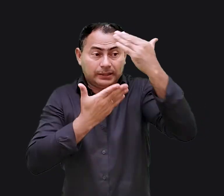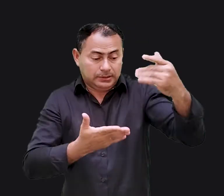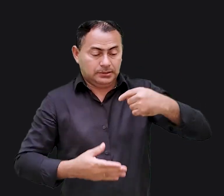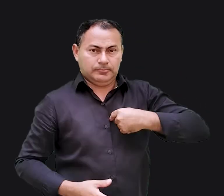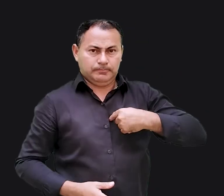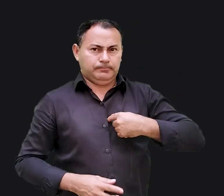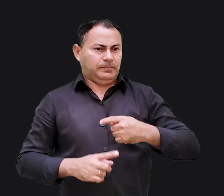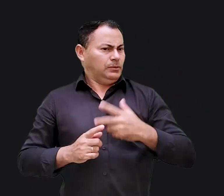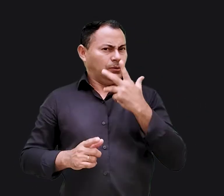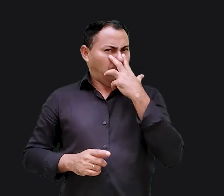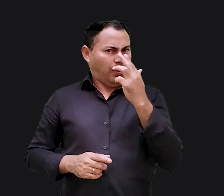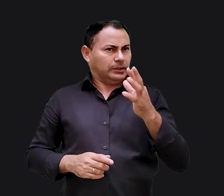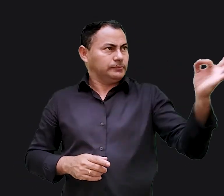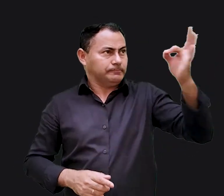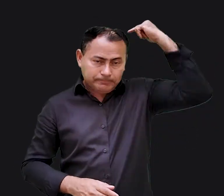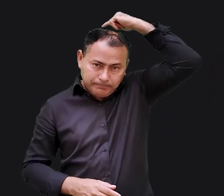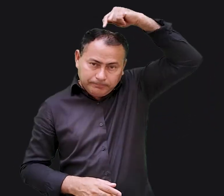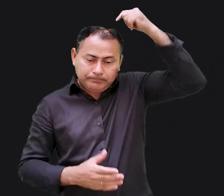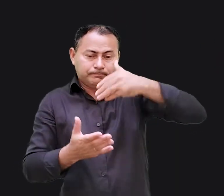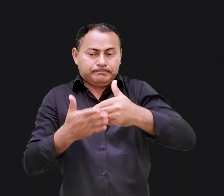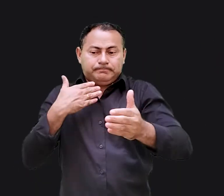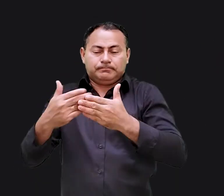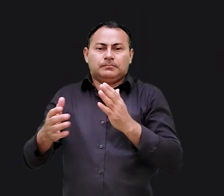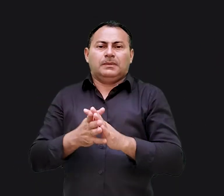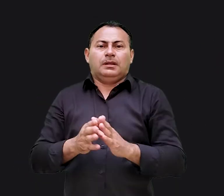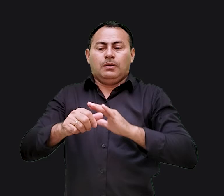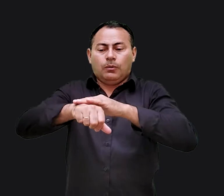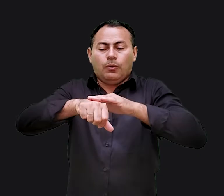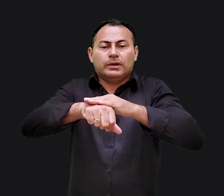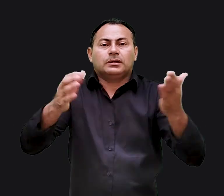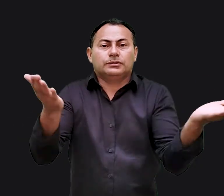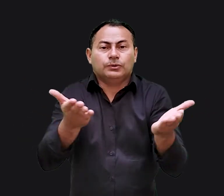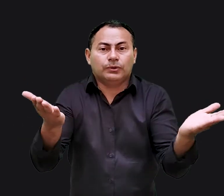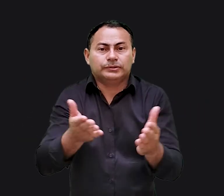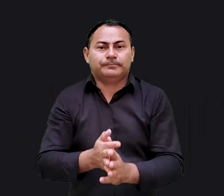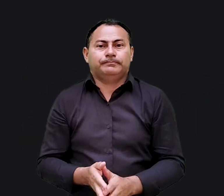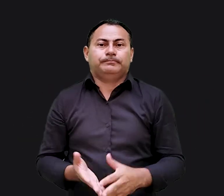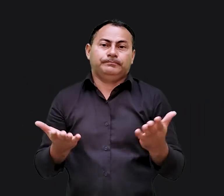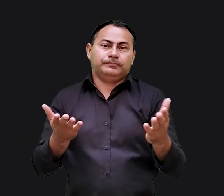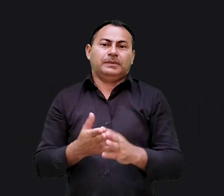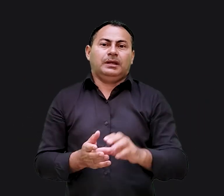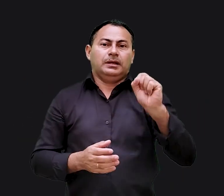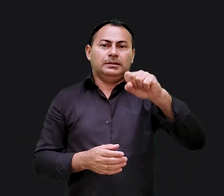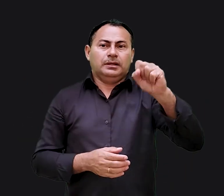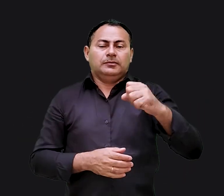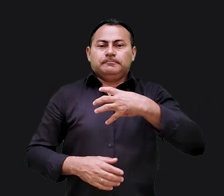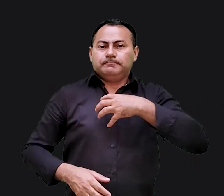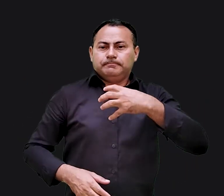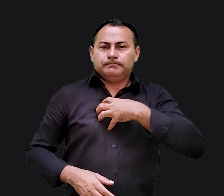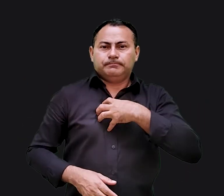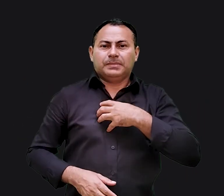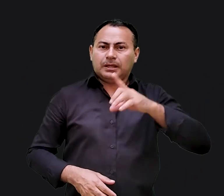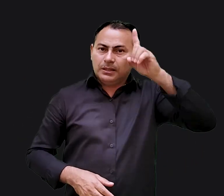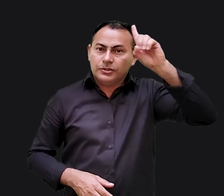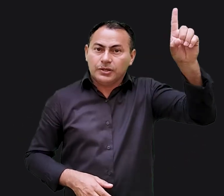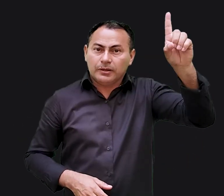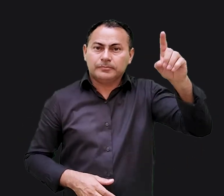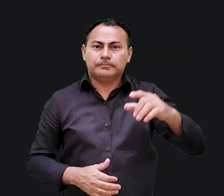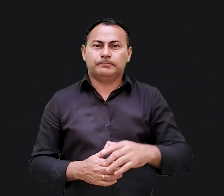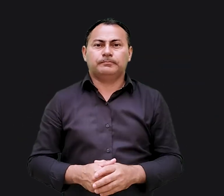mim, porque eu não acho que o Espírito Santo tem nada a ver com essa conversa de hoje, viu? Era assim que me sentia naquele dia.